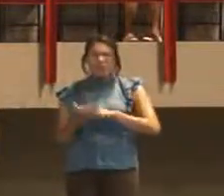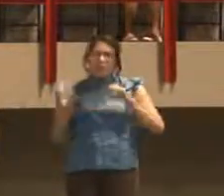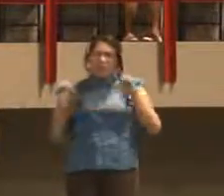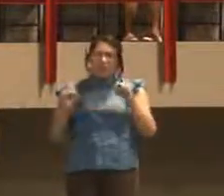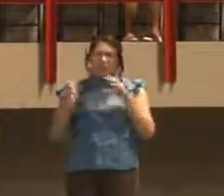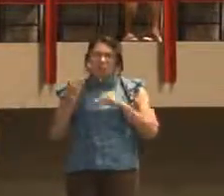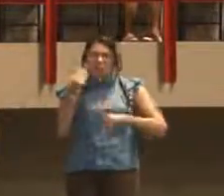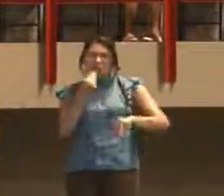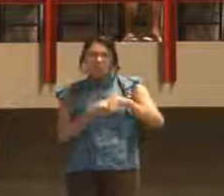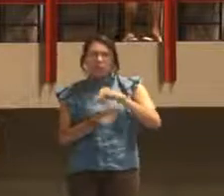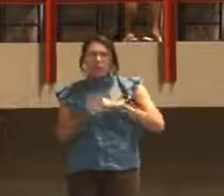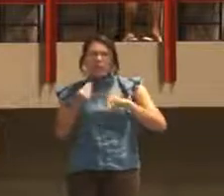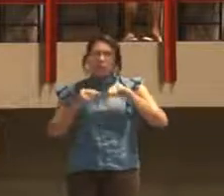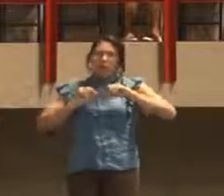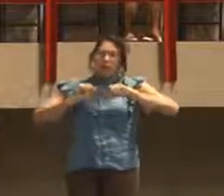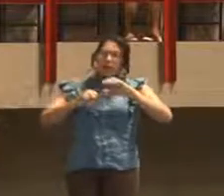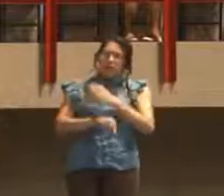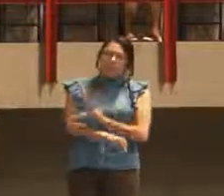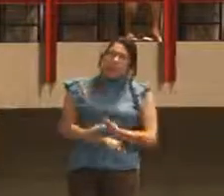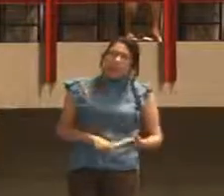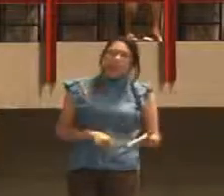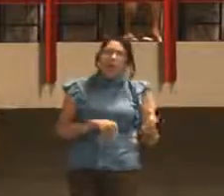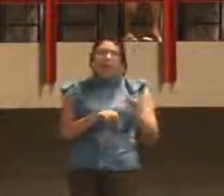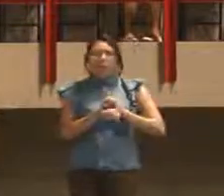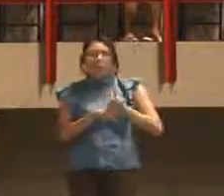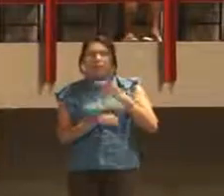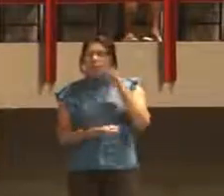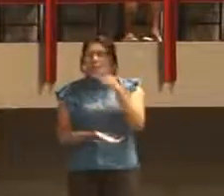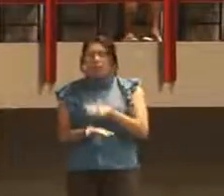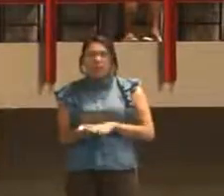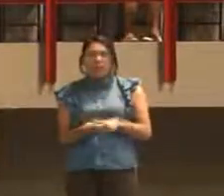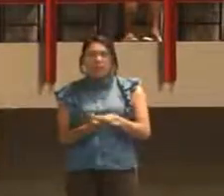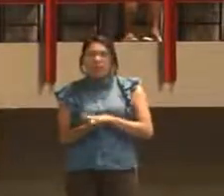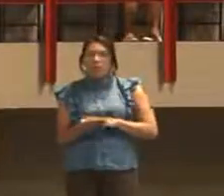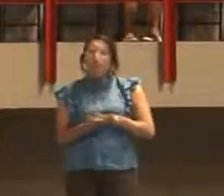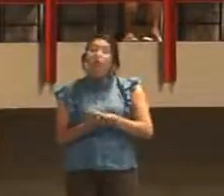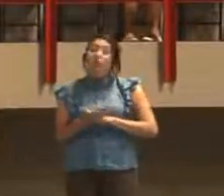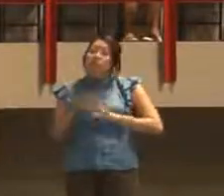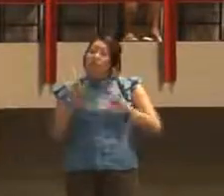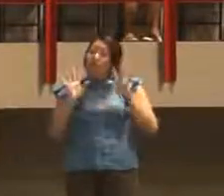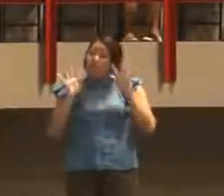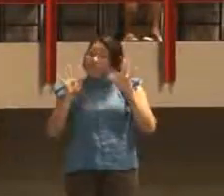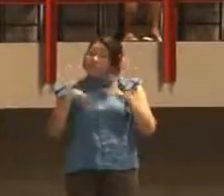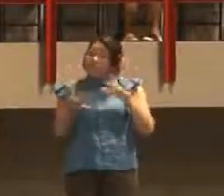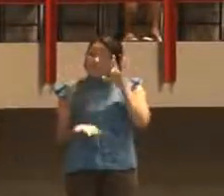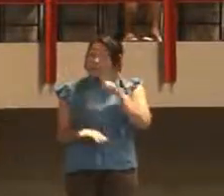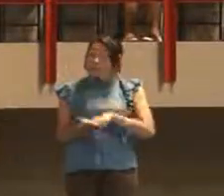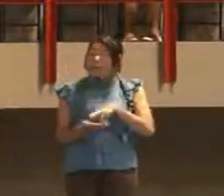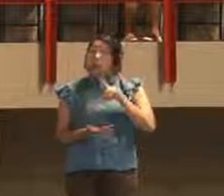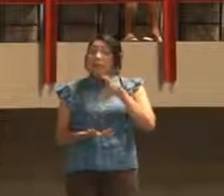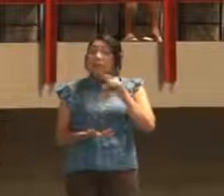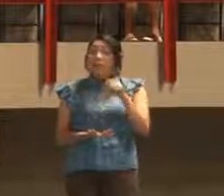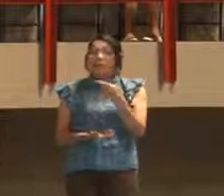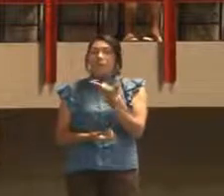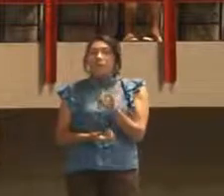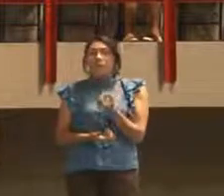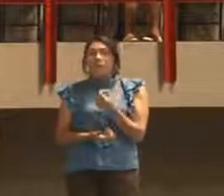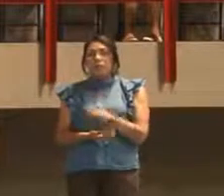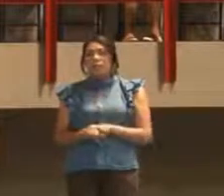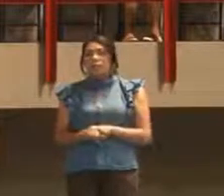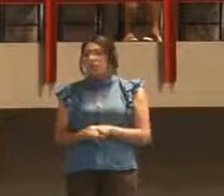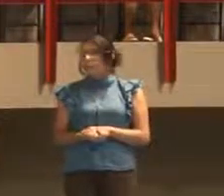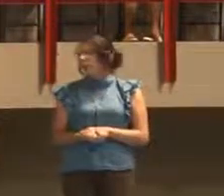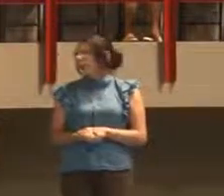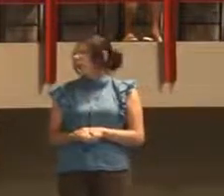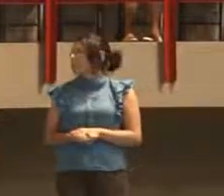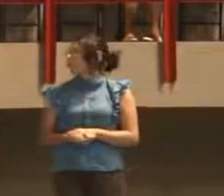que contar. Como não diz, tem que ver pelo enunciado da questão. Então a resposta final da questão vai dar 20. Certo?